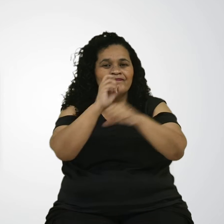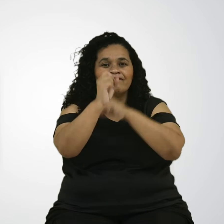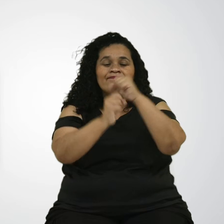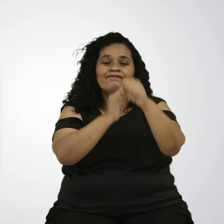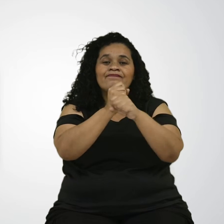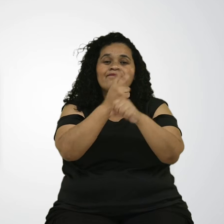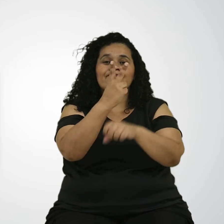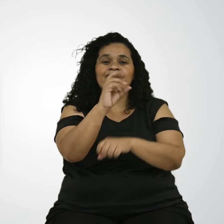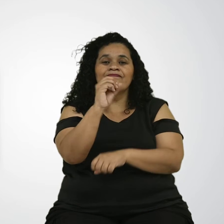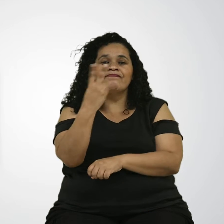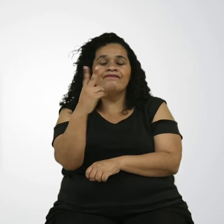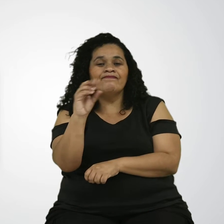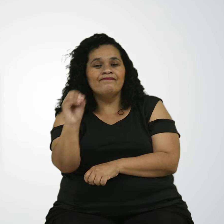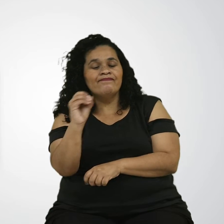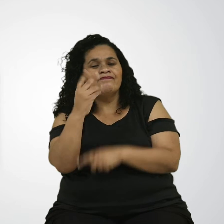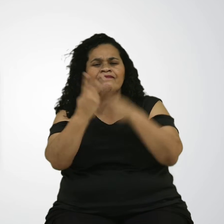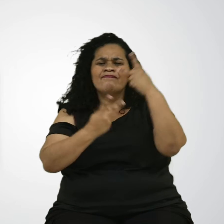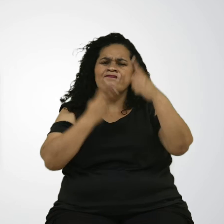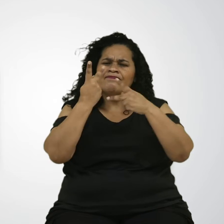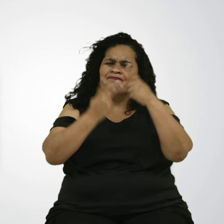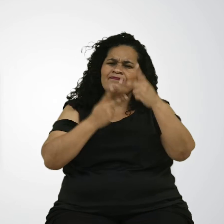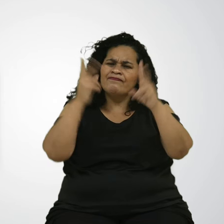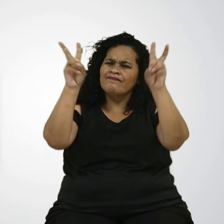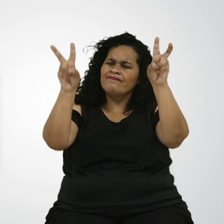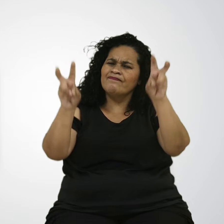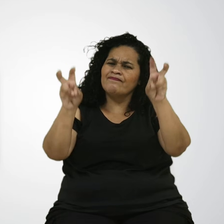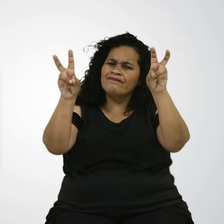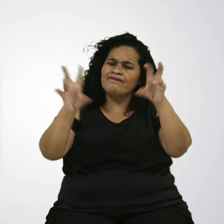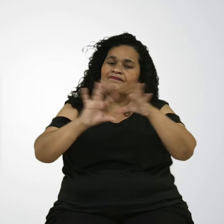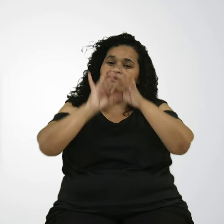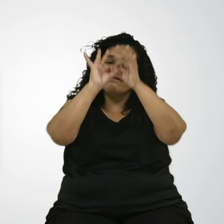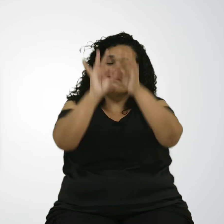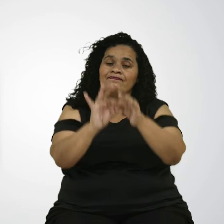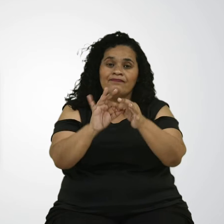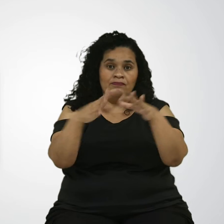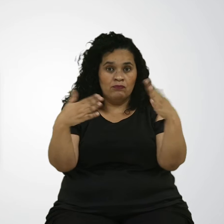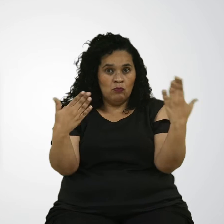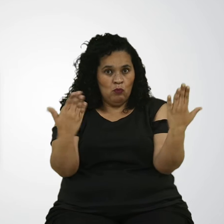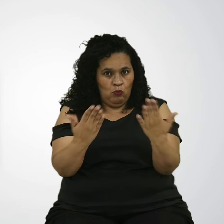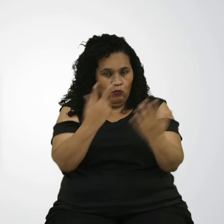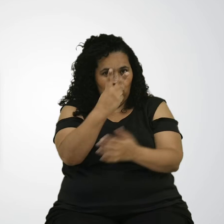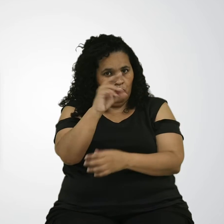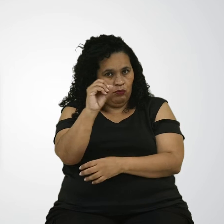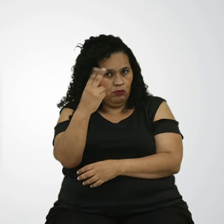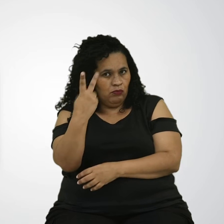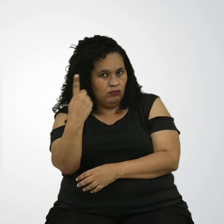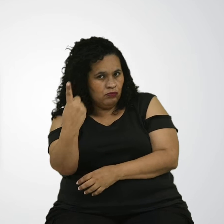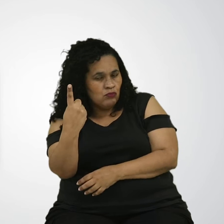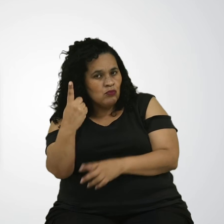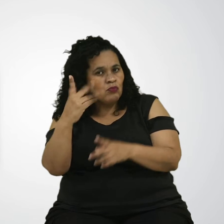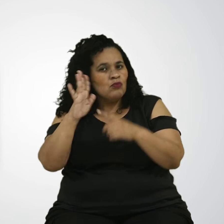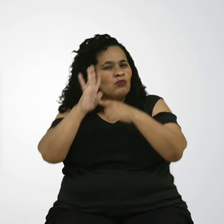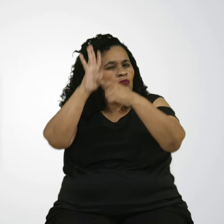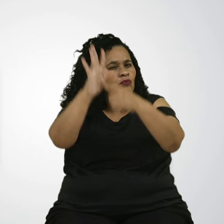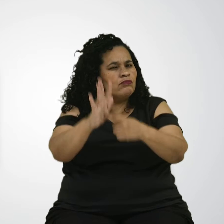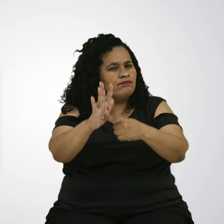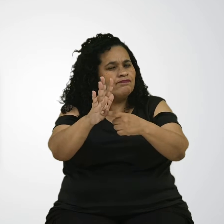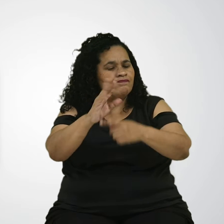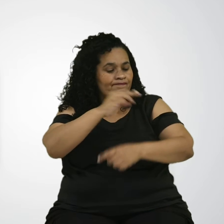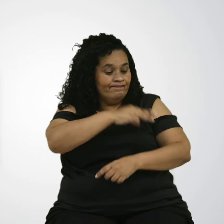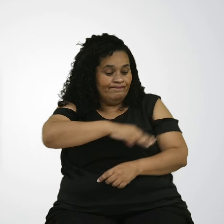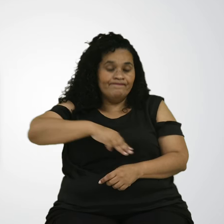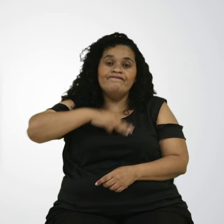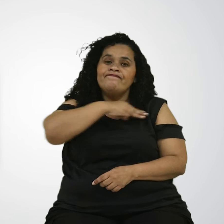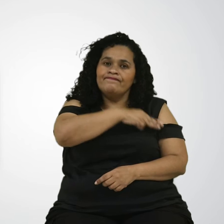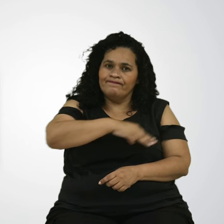tratou a respeito da unidade. Neste ano, o tema vai tratar a respeito da missão, né? Como